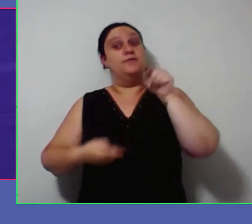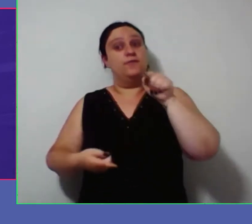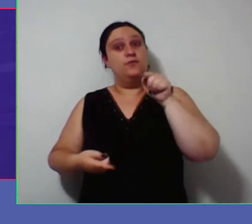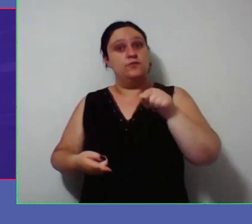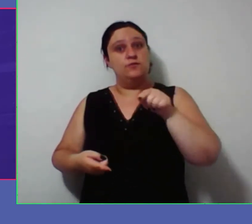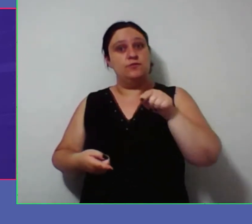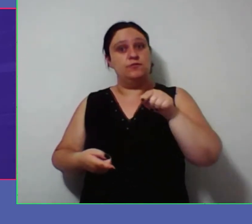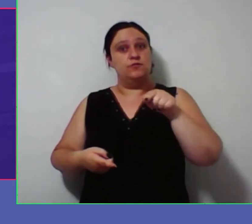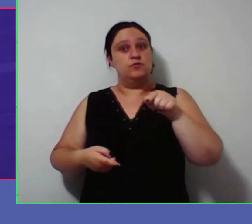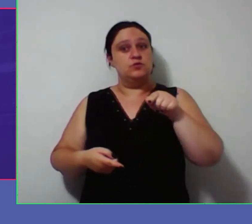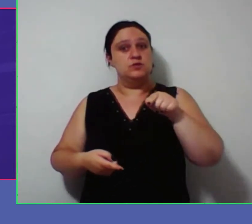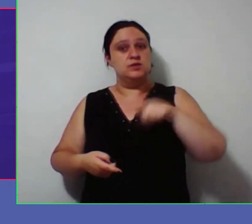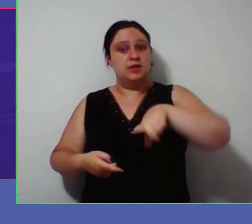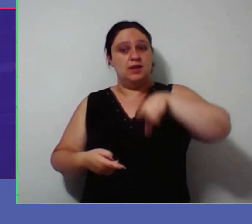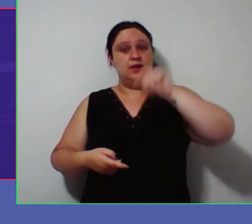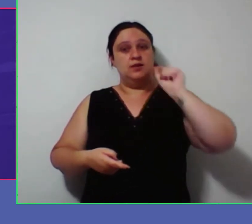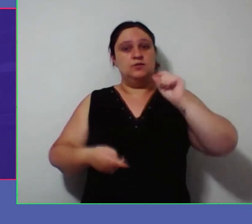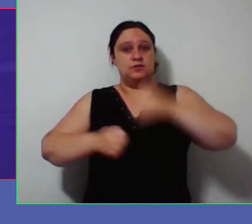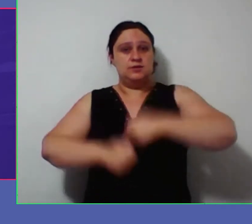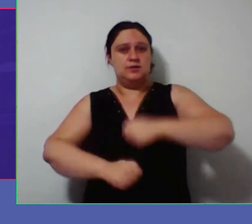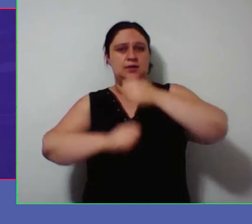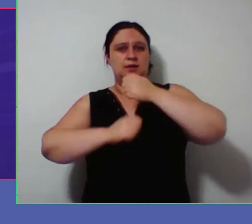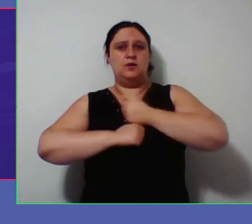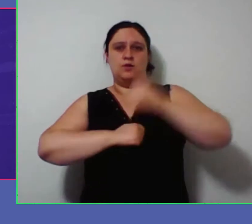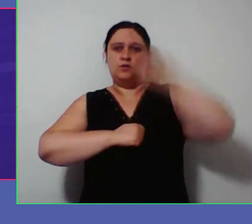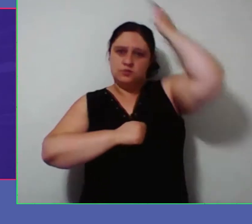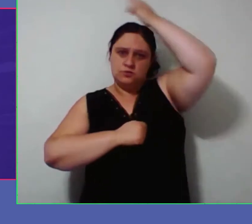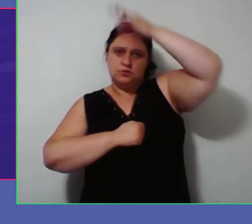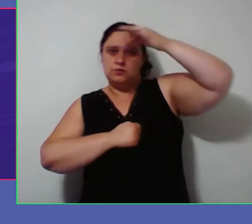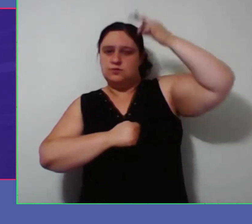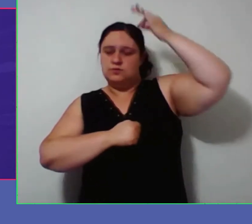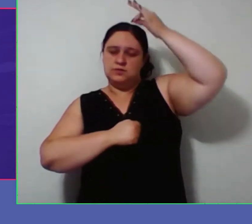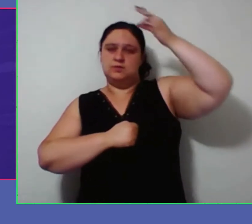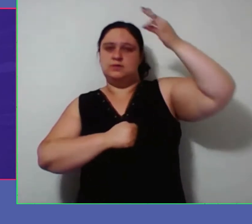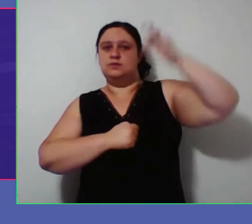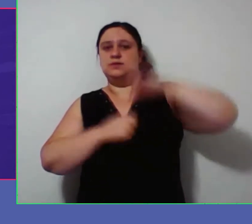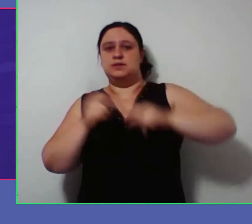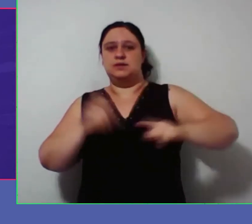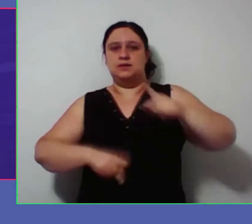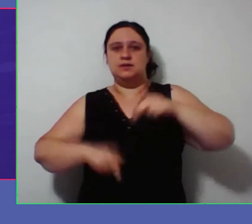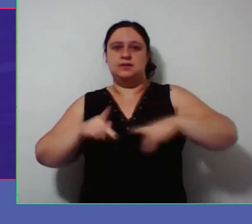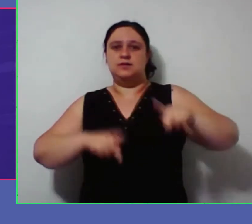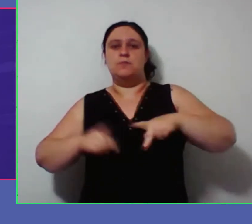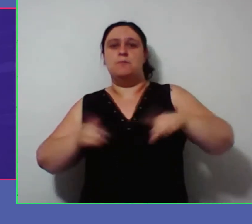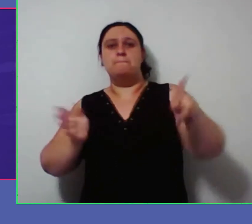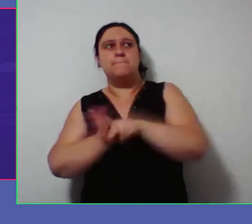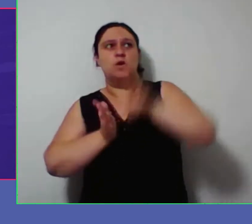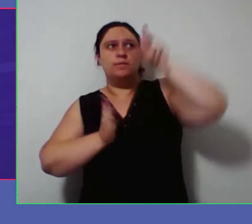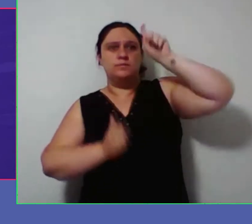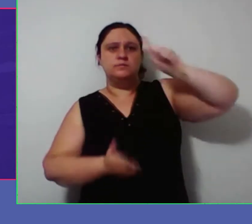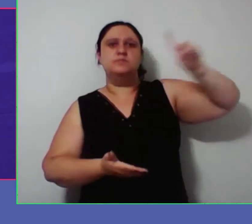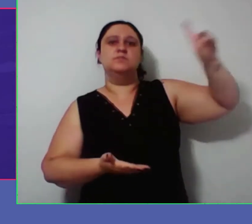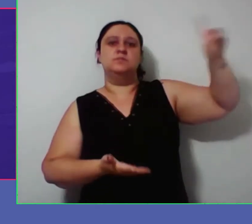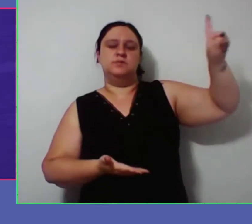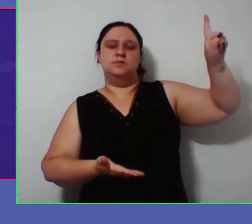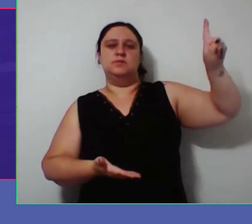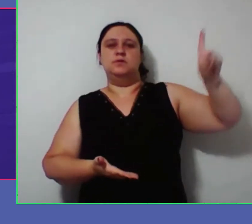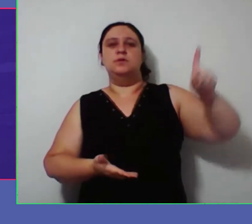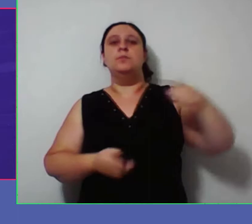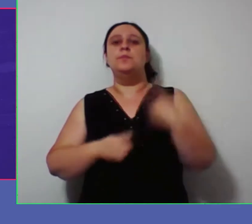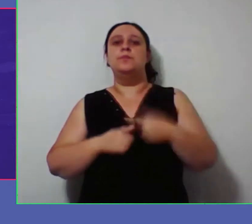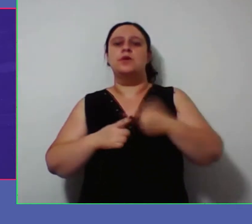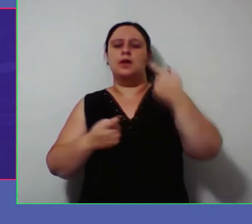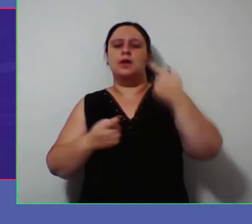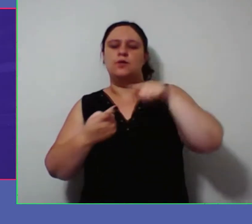sacerdócio real, nação santa, povo de propriedade exclusiva de Deus, a fim de proclamardes as